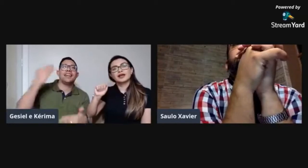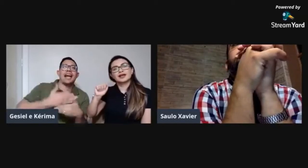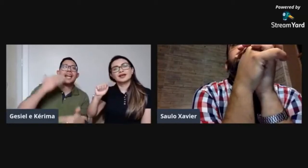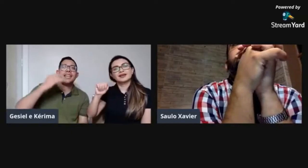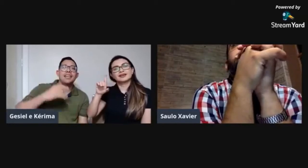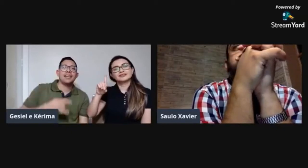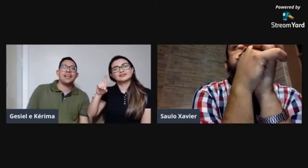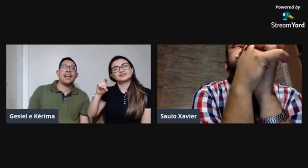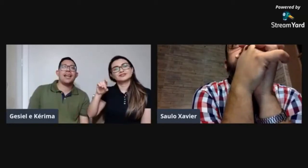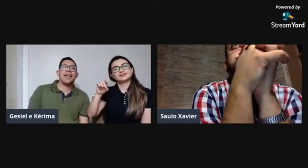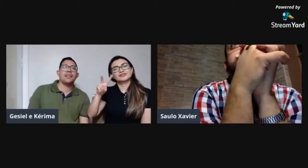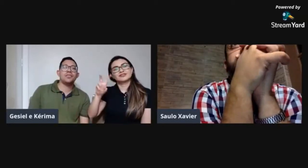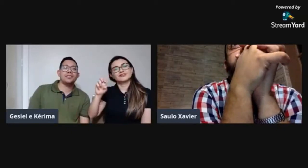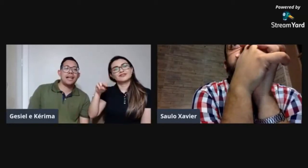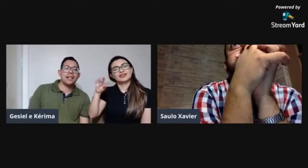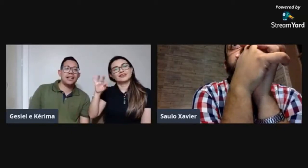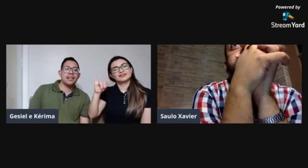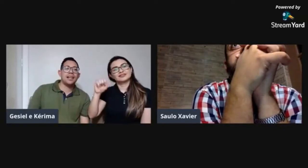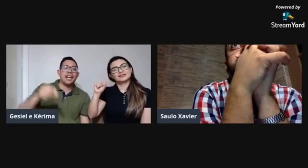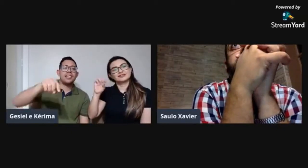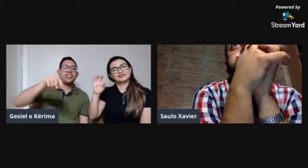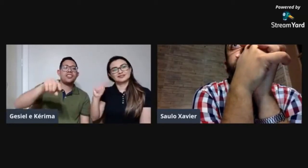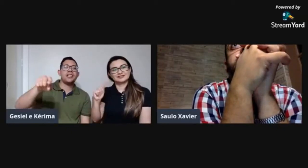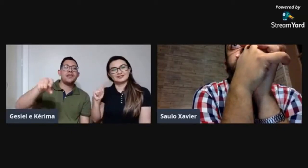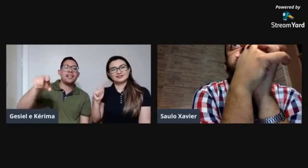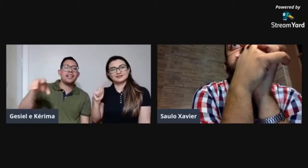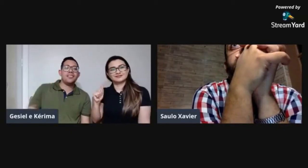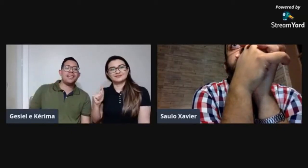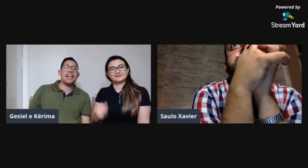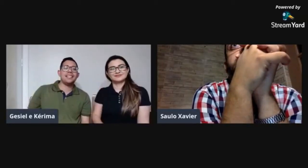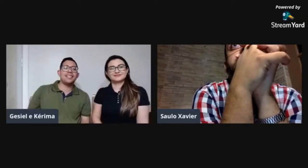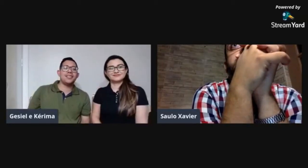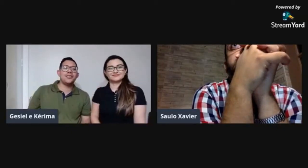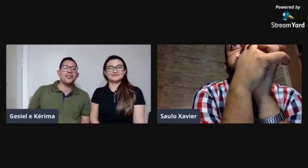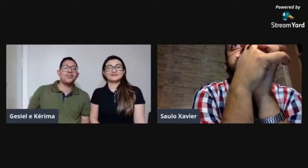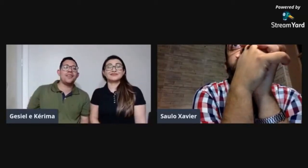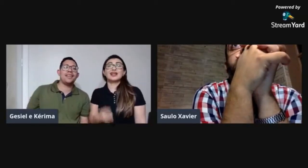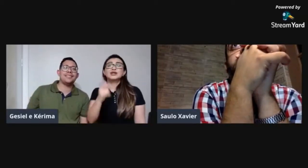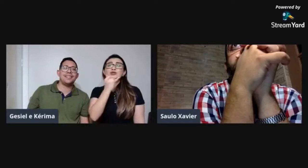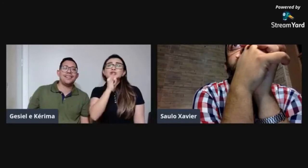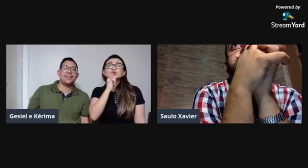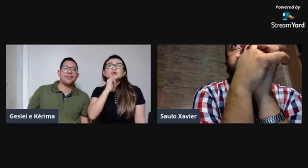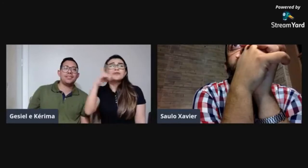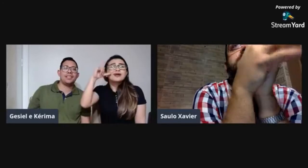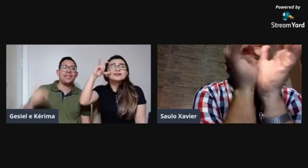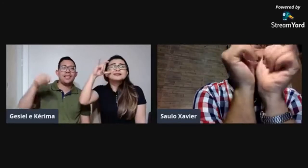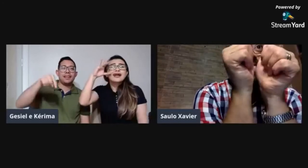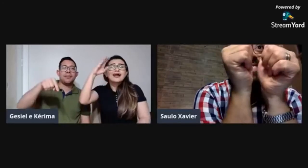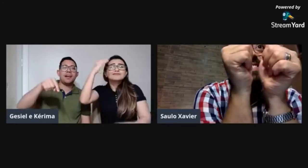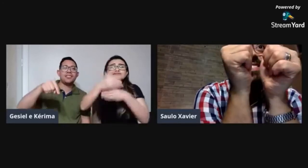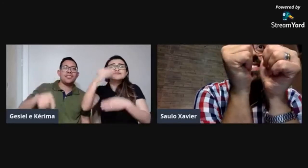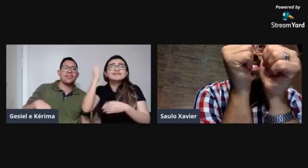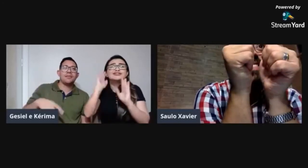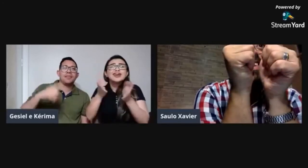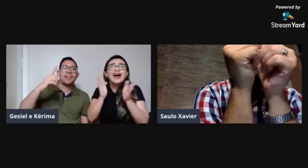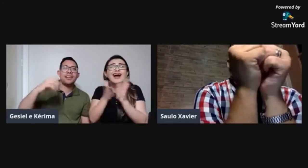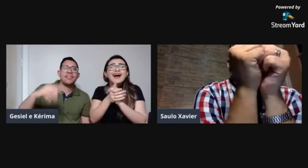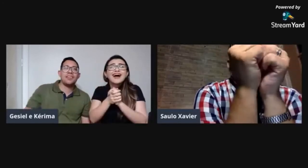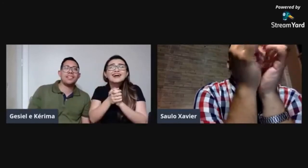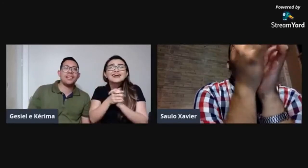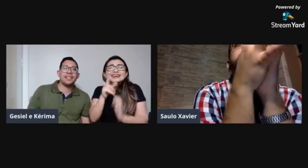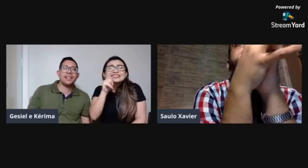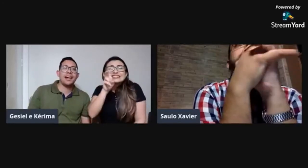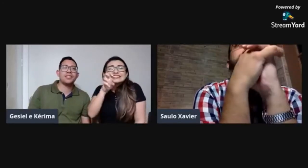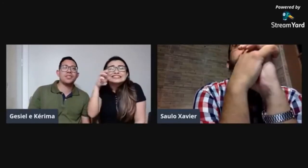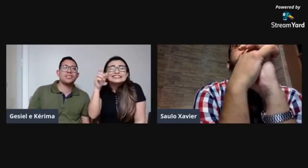vai cair do Instagram, a gente termina e finaliza aqui no Face, pode ser? Aqui aí embaixo? Aí